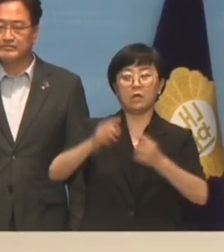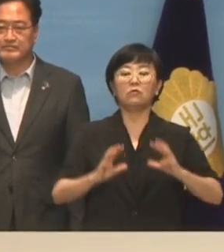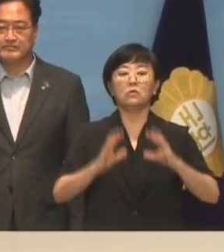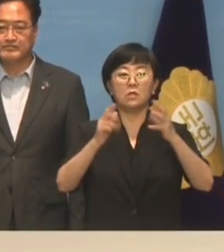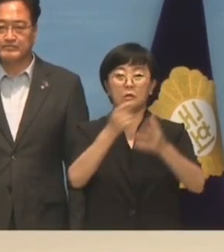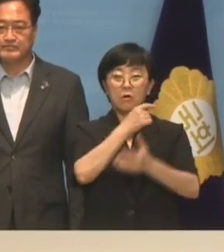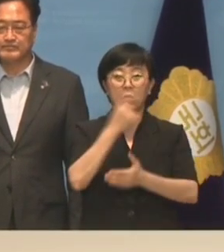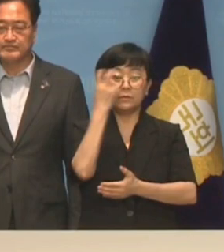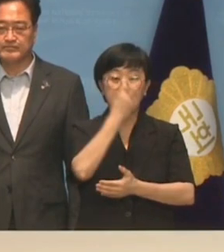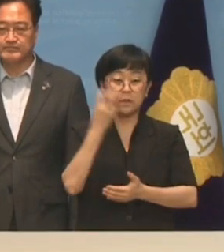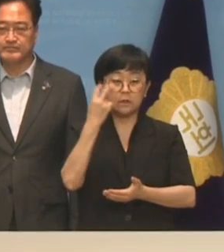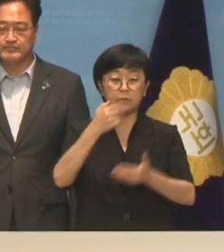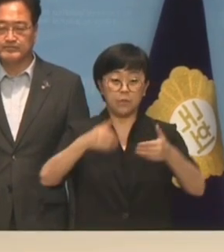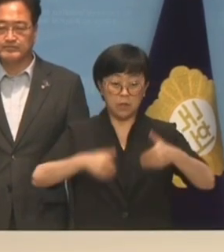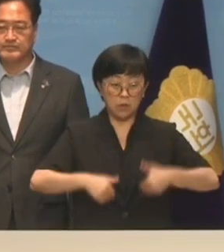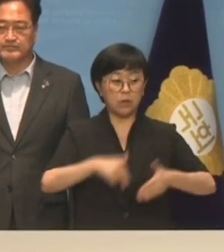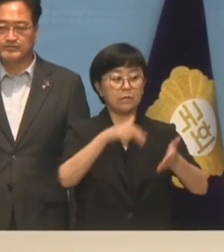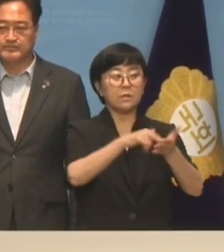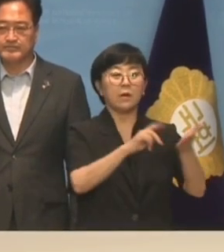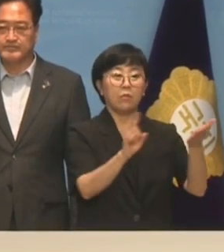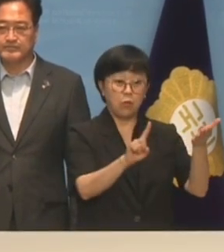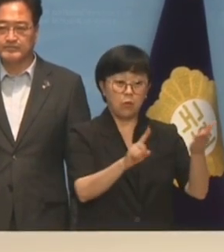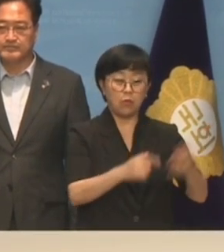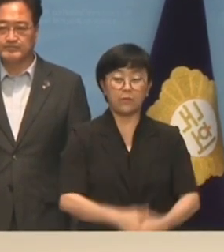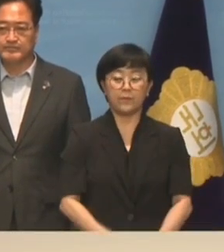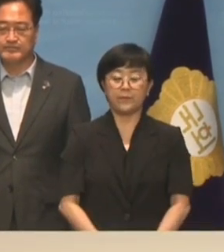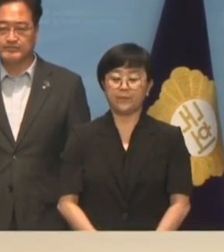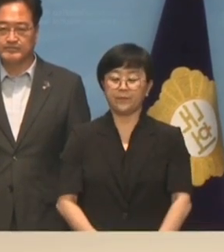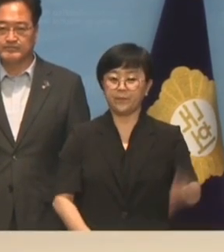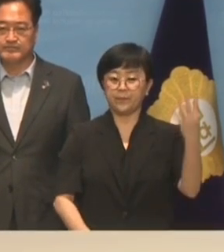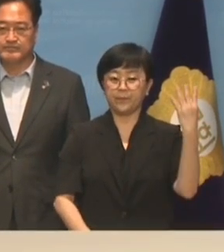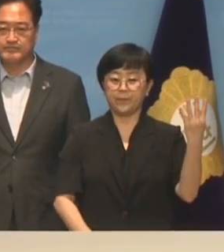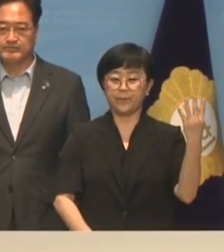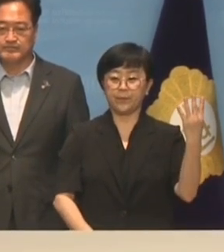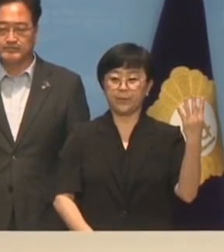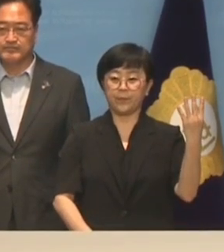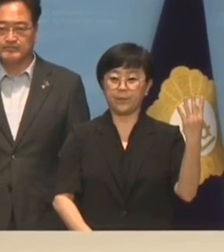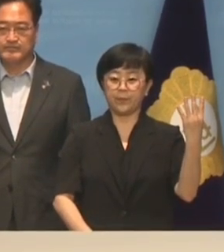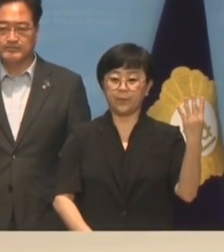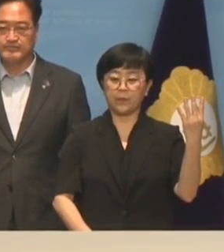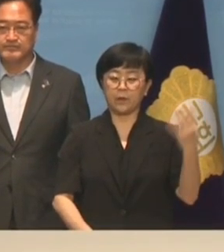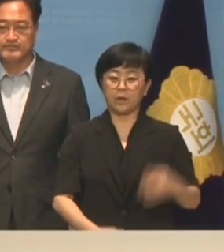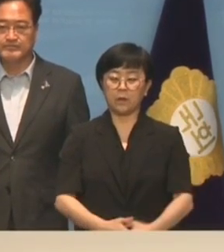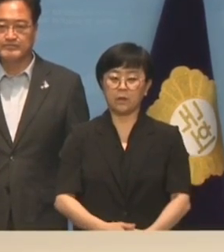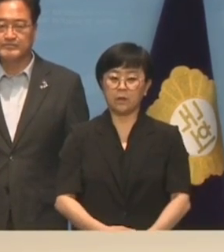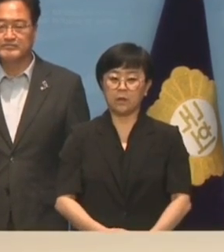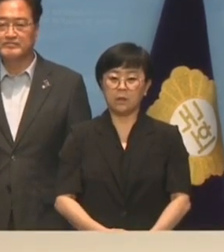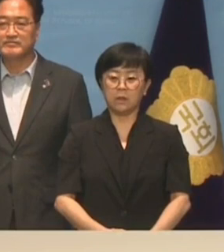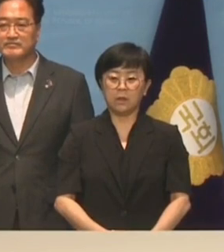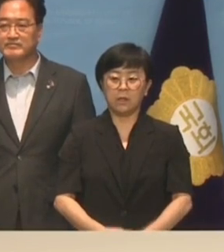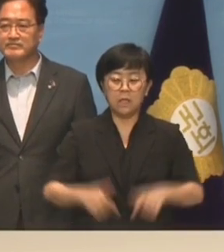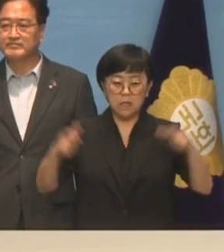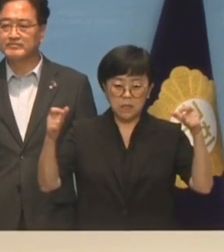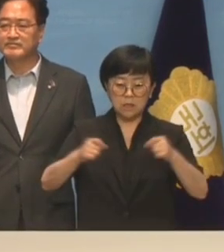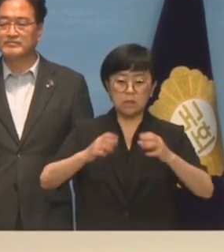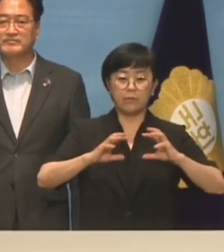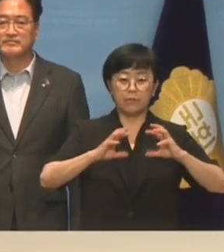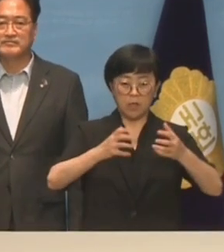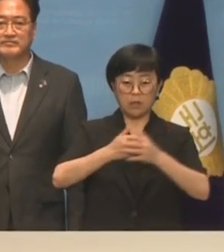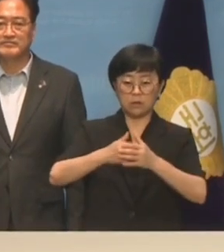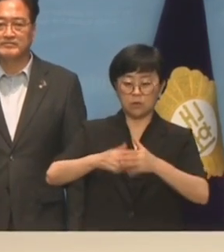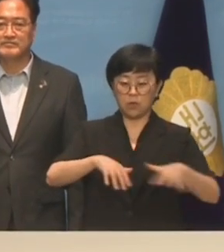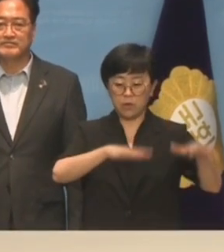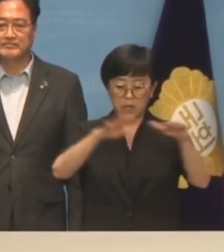필요하다고 보는데 이에 대한 입장은 무엇입니까? 네, 4. 인접 국가와 해양